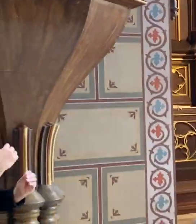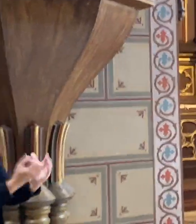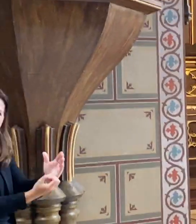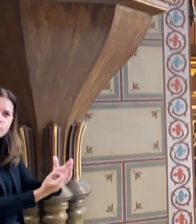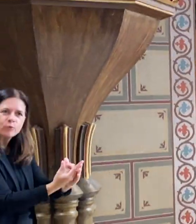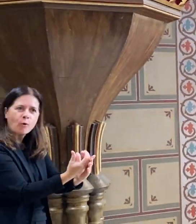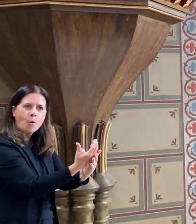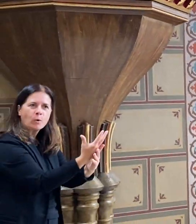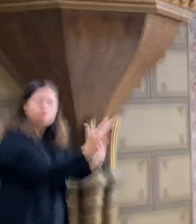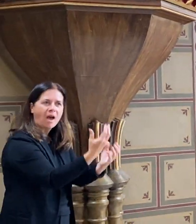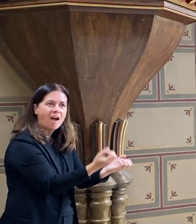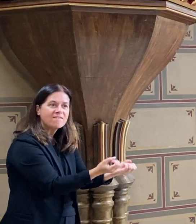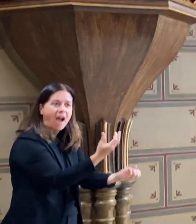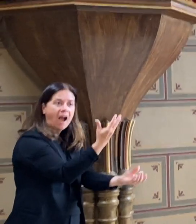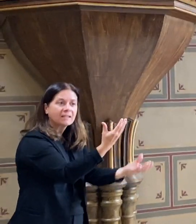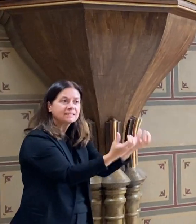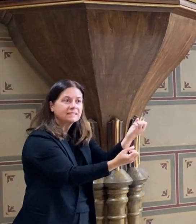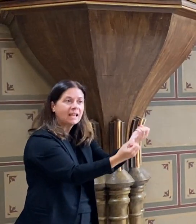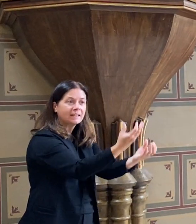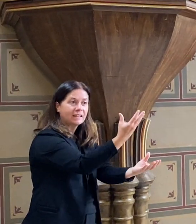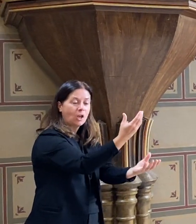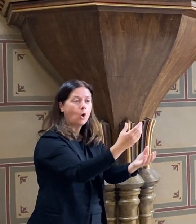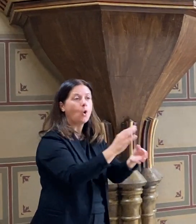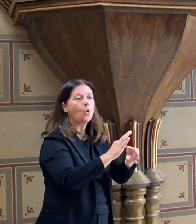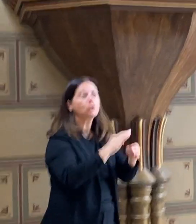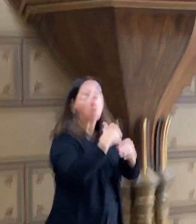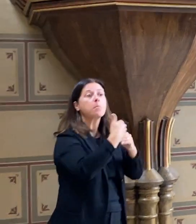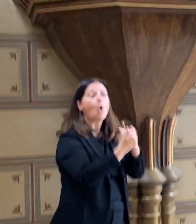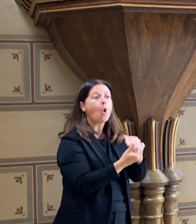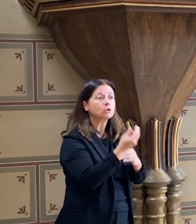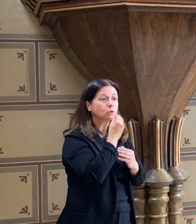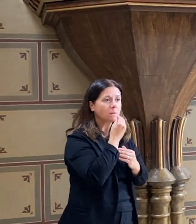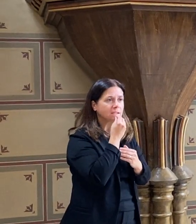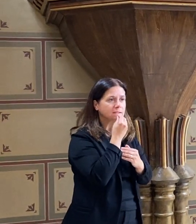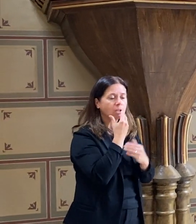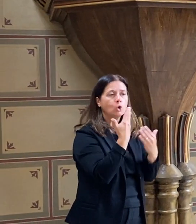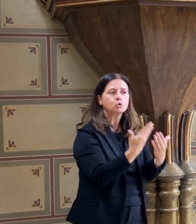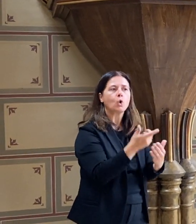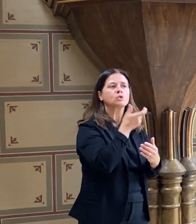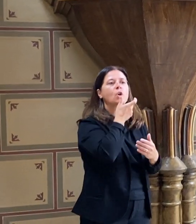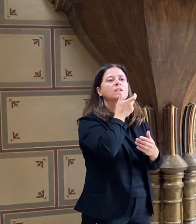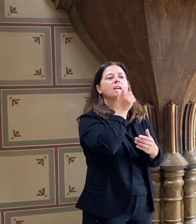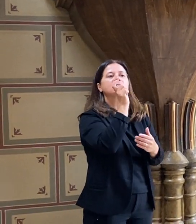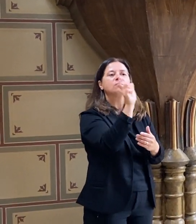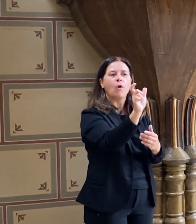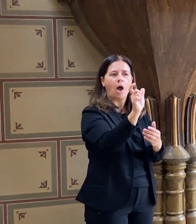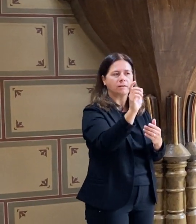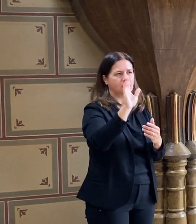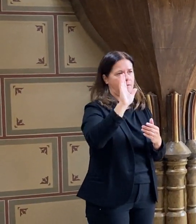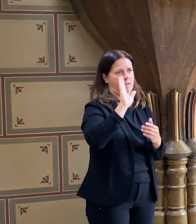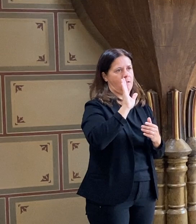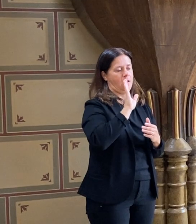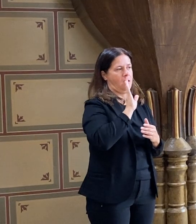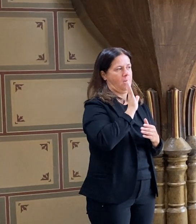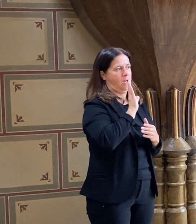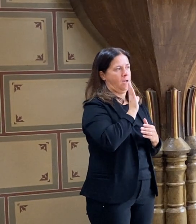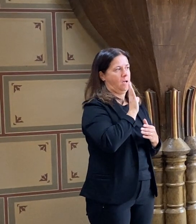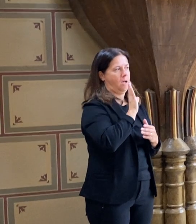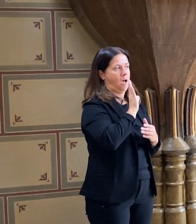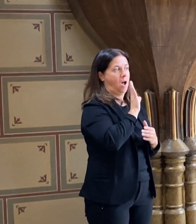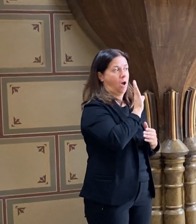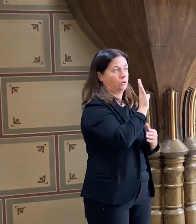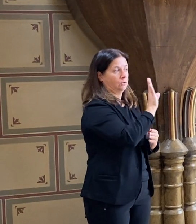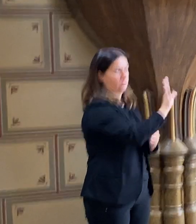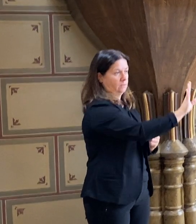lässt wachsen, dass sie gibt Samen zu säen und Brot zu essen, so soll das Wort, das aus